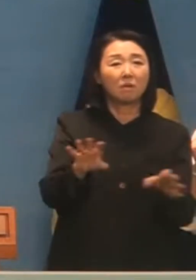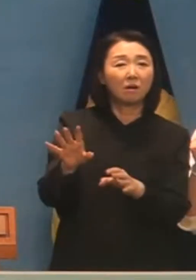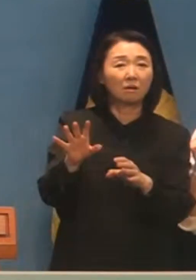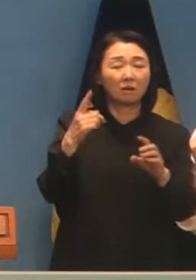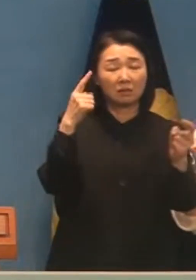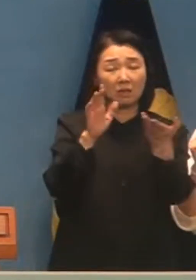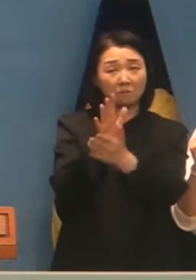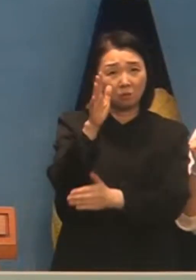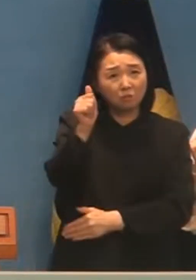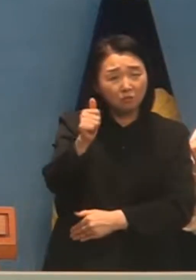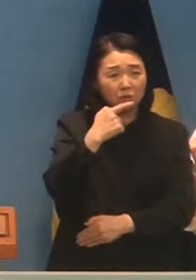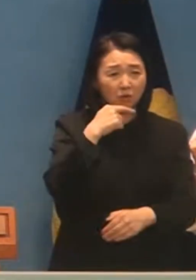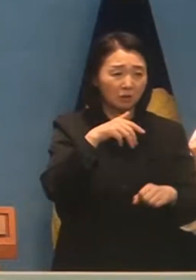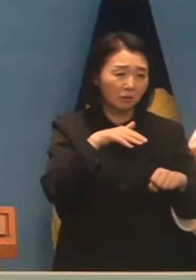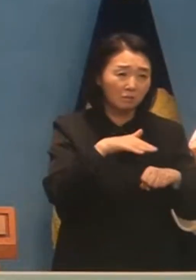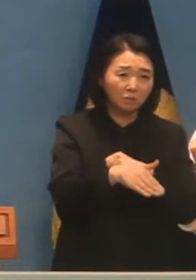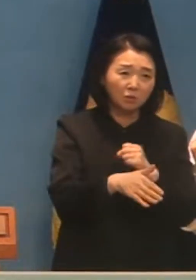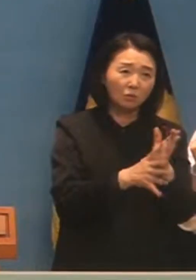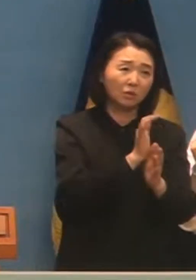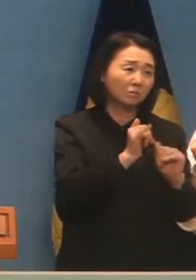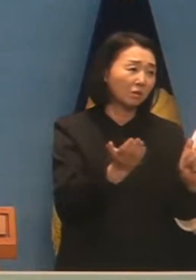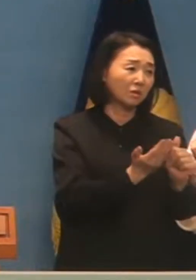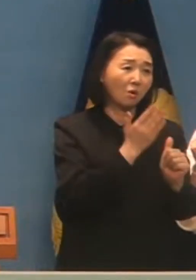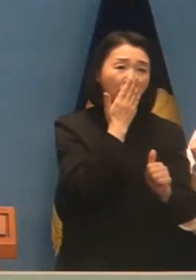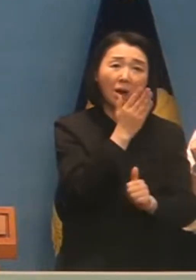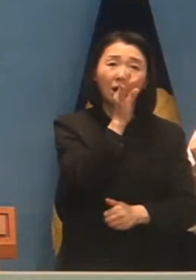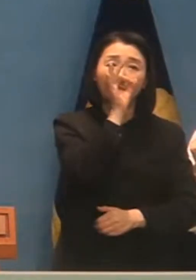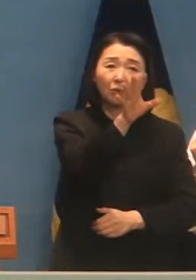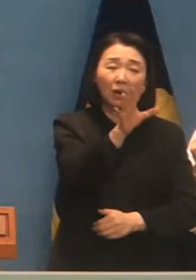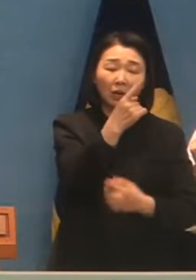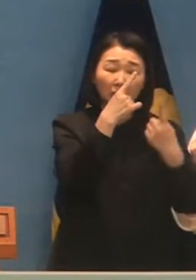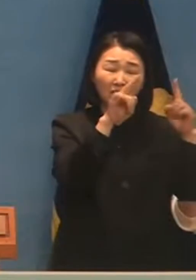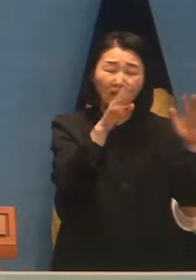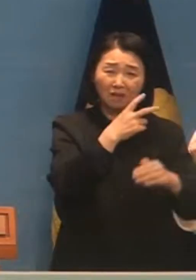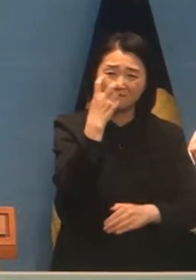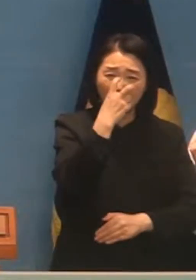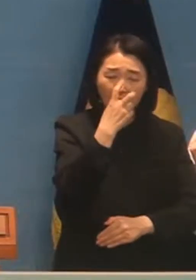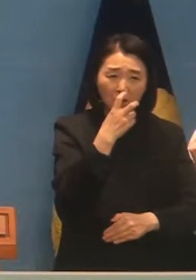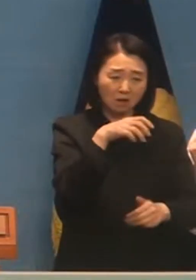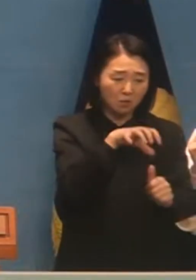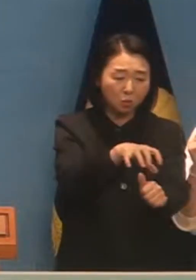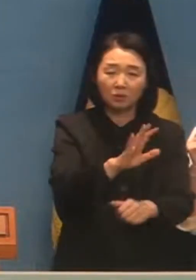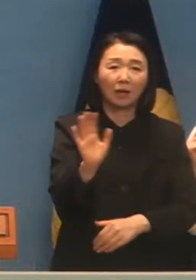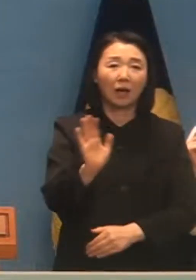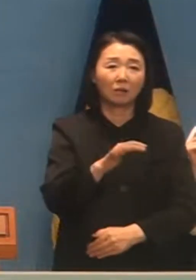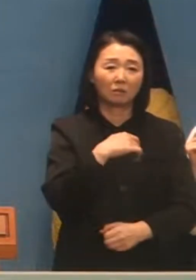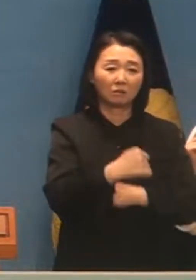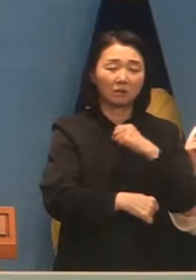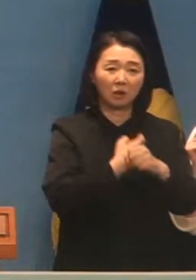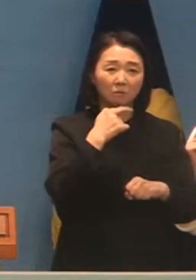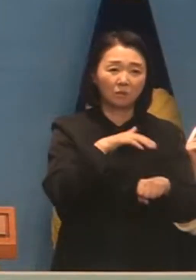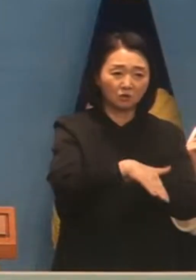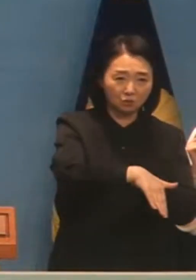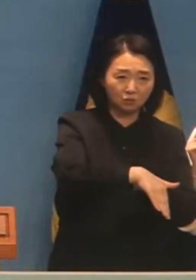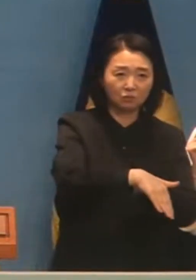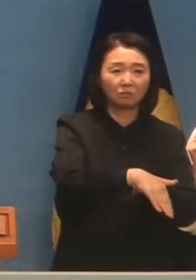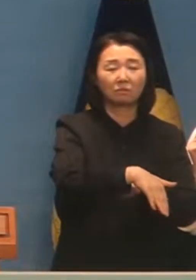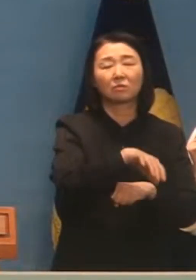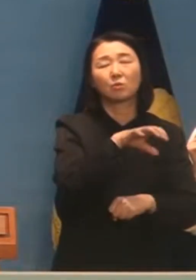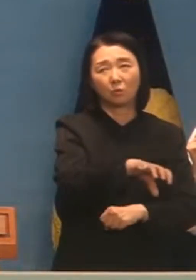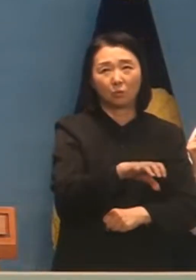결코 민주시민을 키워낼 수 없습니다. 대학은 검열과 통제가 아니라 자유로운 민주주의 공간이 되어야